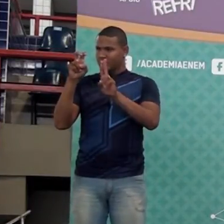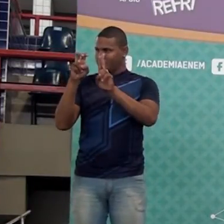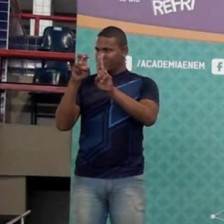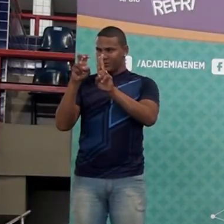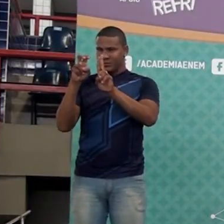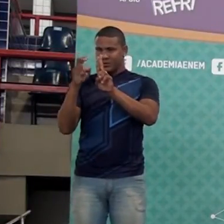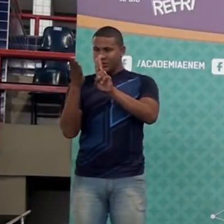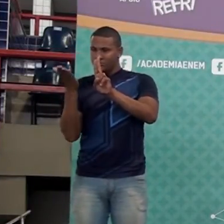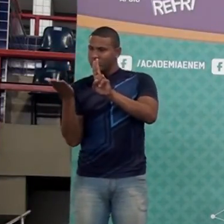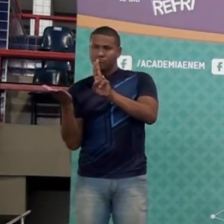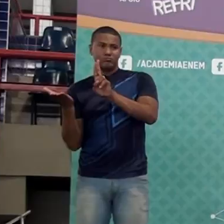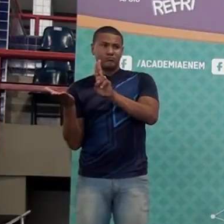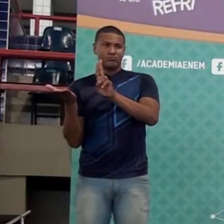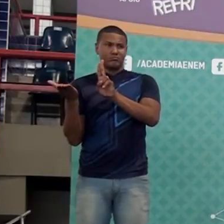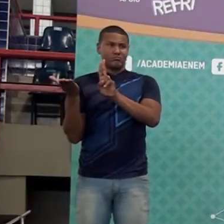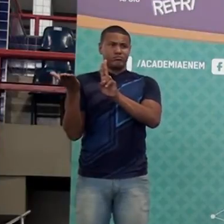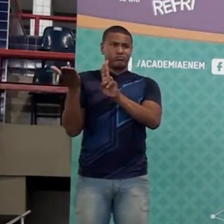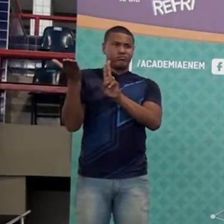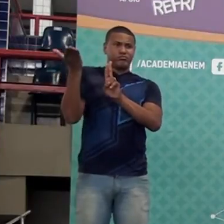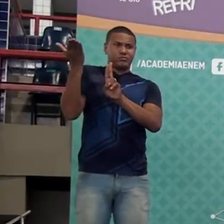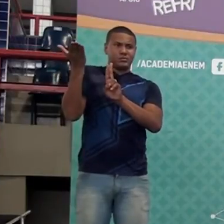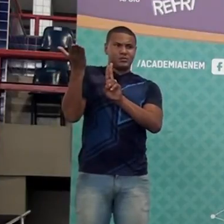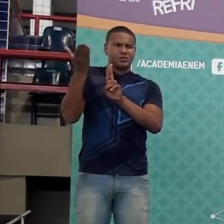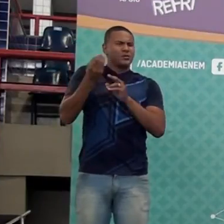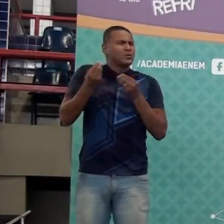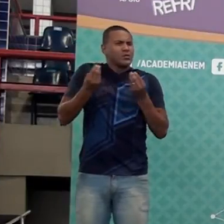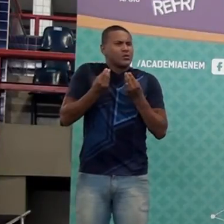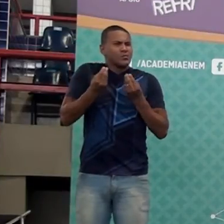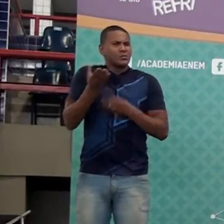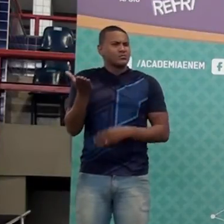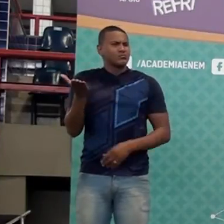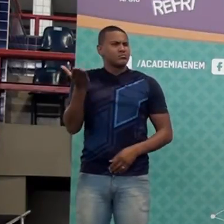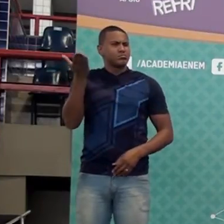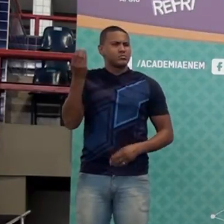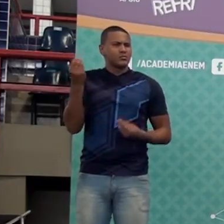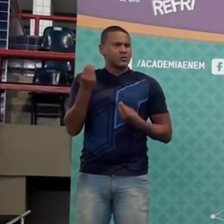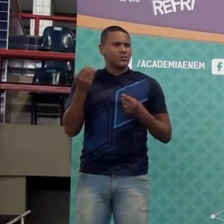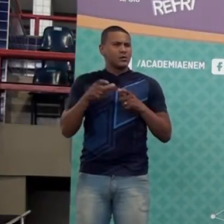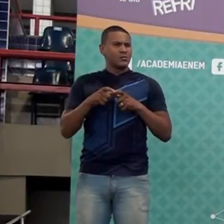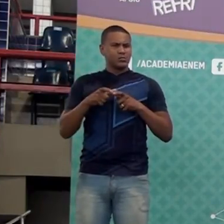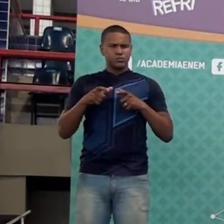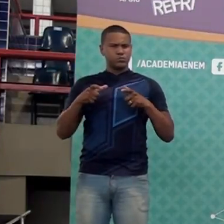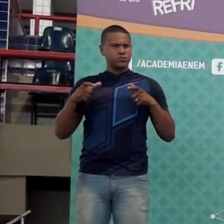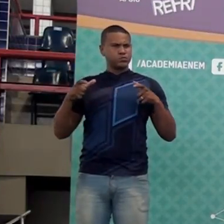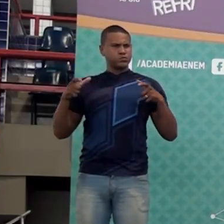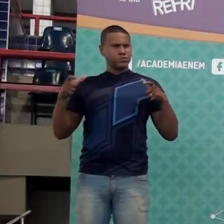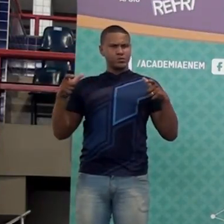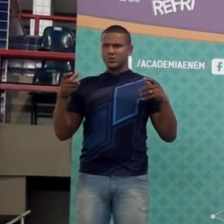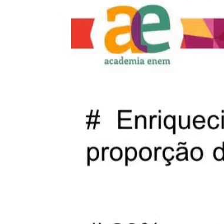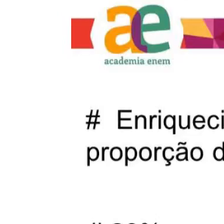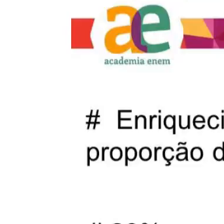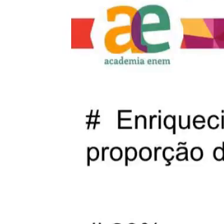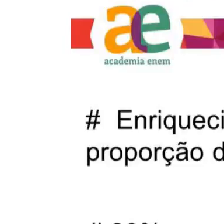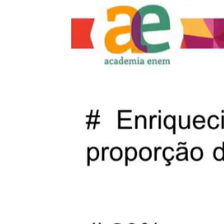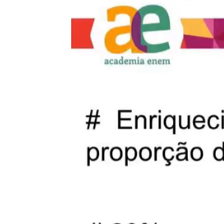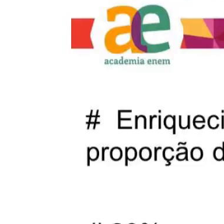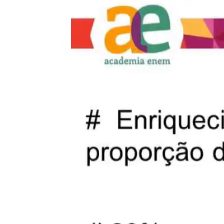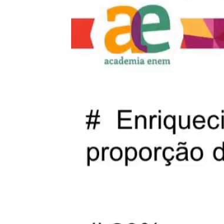Como é que chama esse aumento da proporção do urânio 235? É o que é conhecido